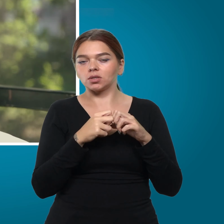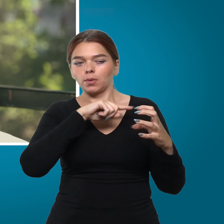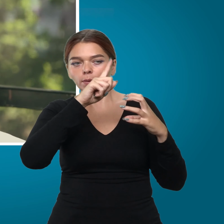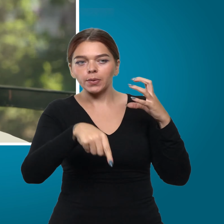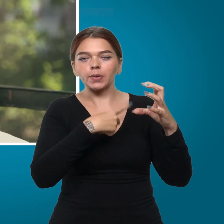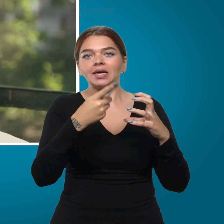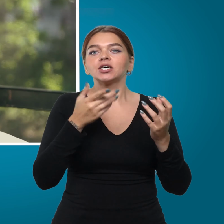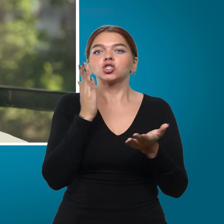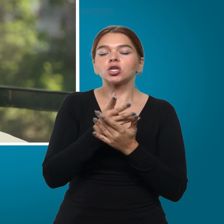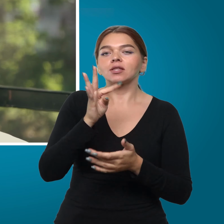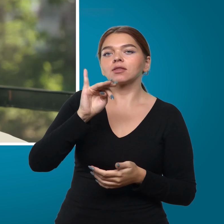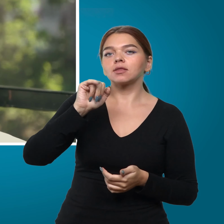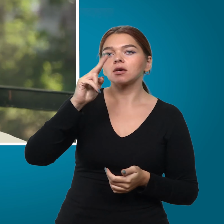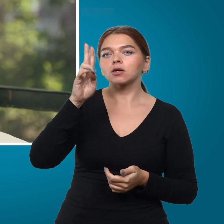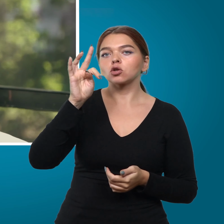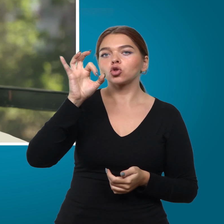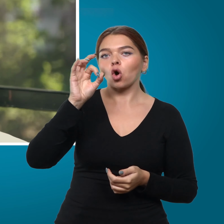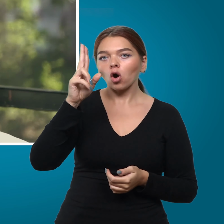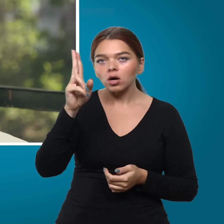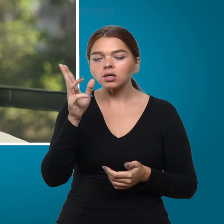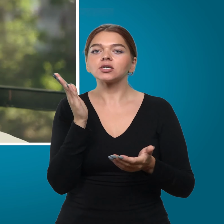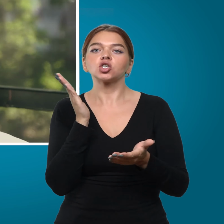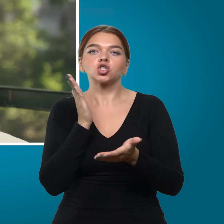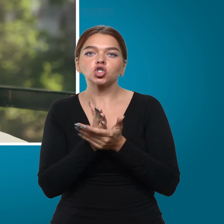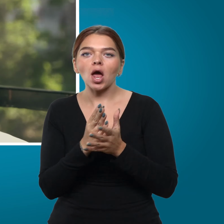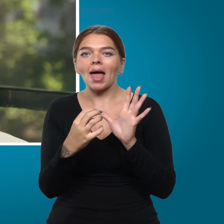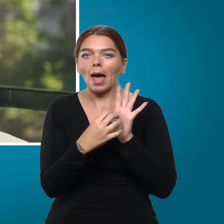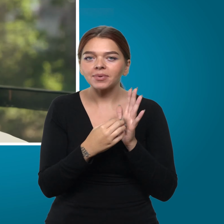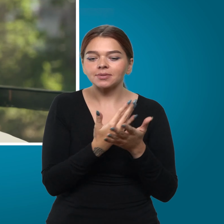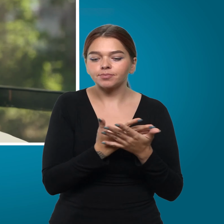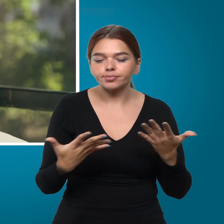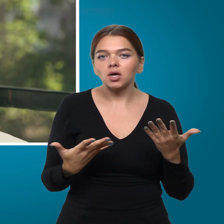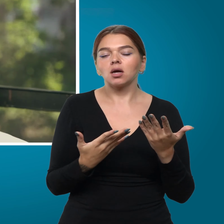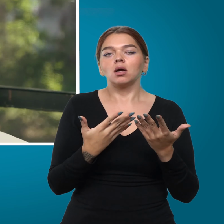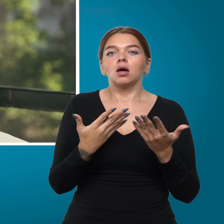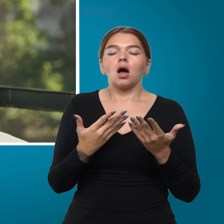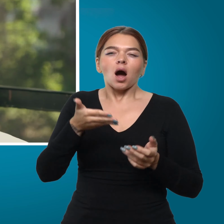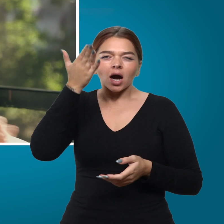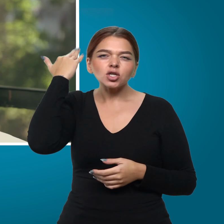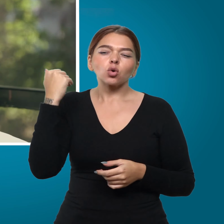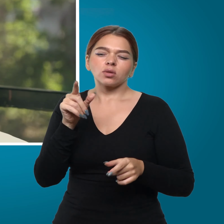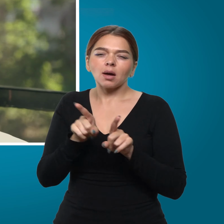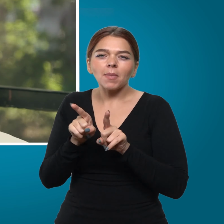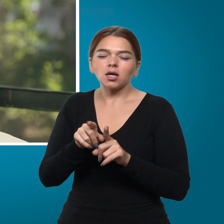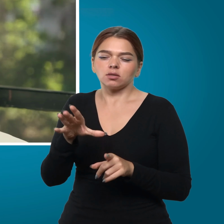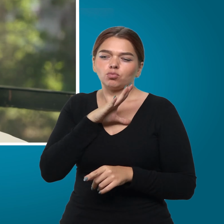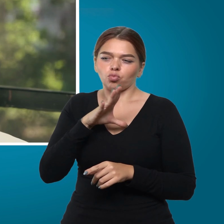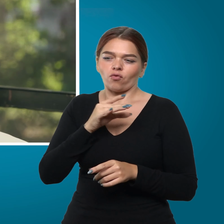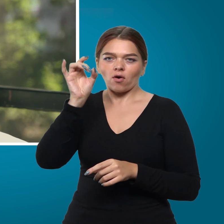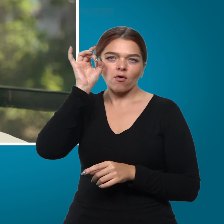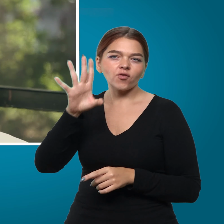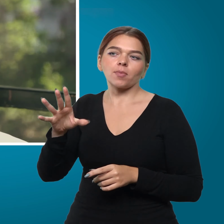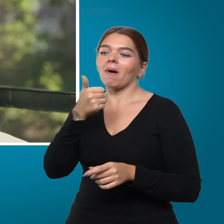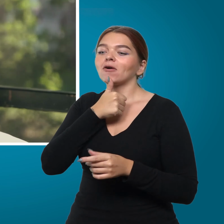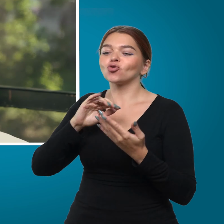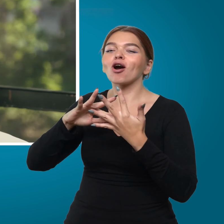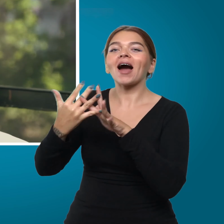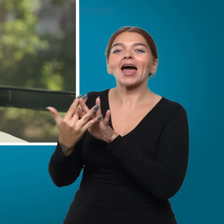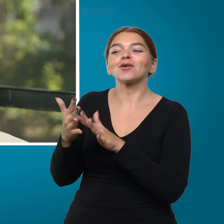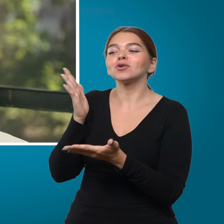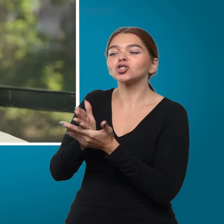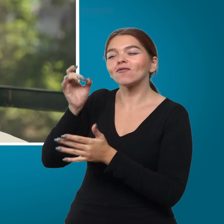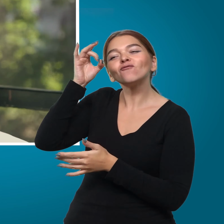greičiau. Mes turime, jeigu anksčiau ir mastas kitas, jeigu anksčiau ten buvo viskas vyksta vienam kaimelį, vieno kaimelio paauglių problemas,